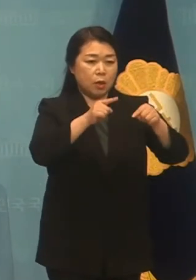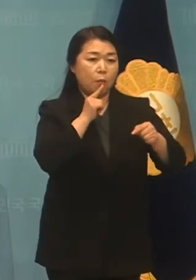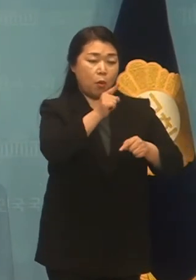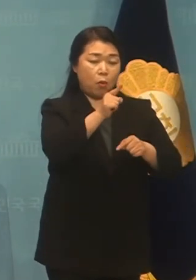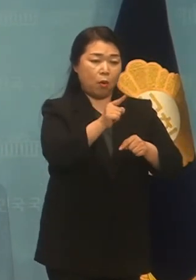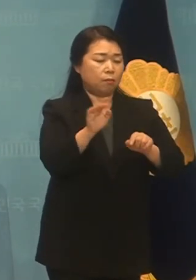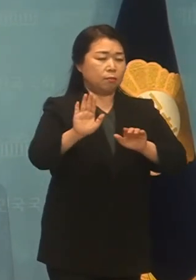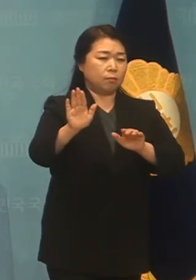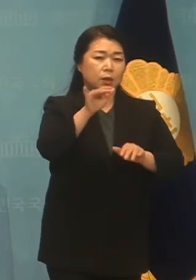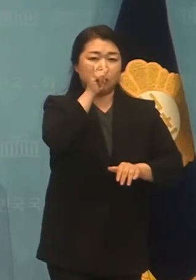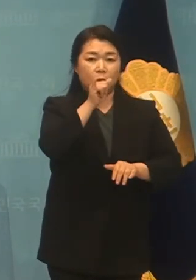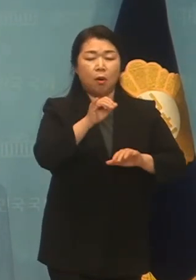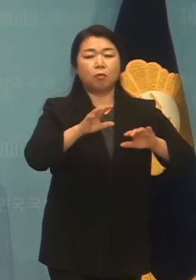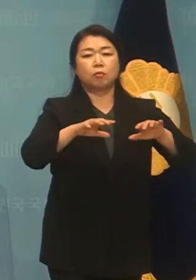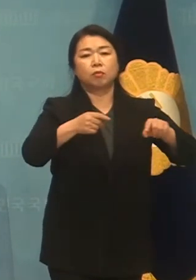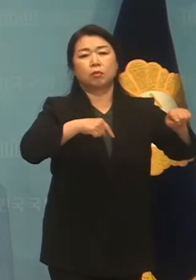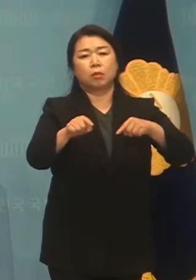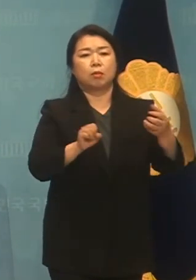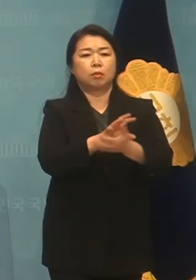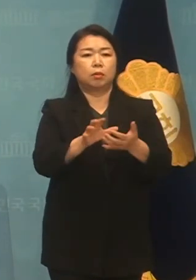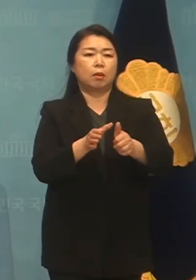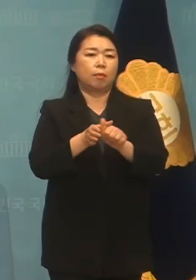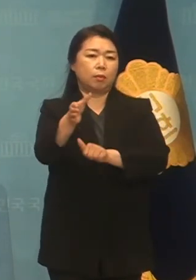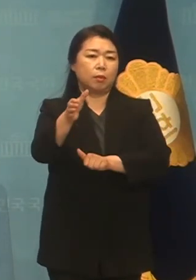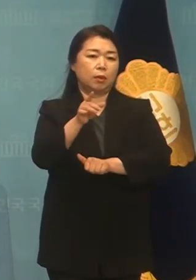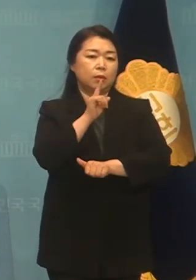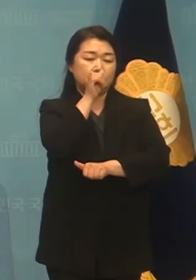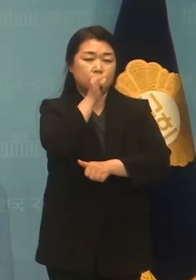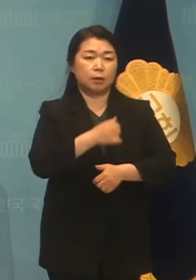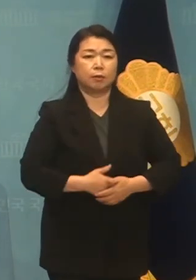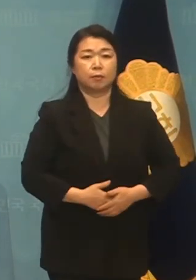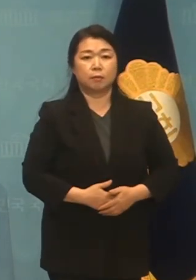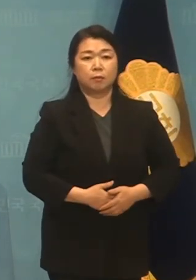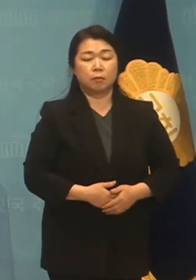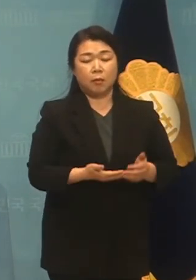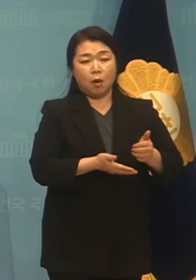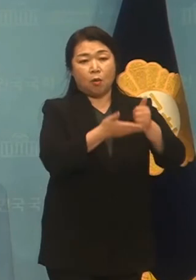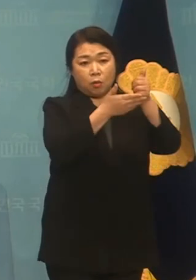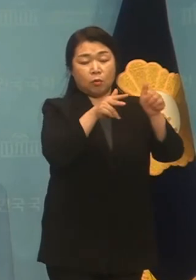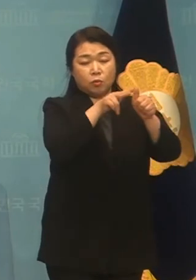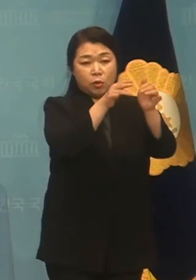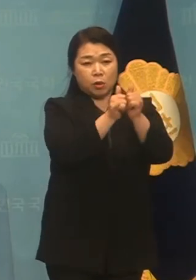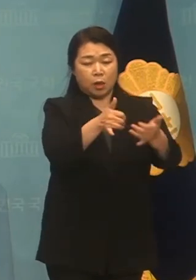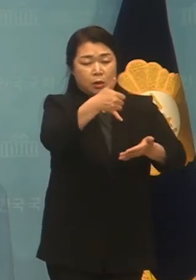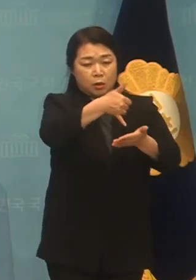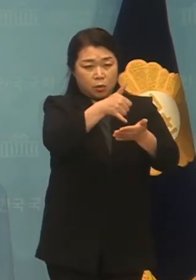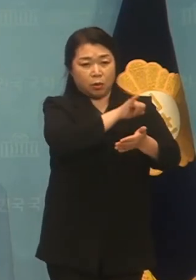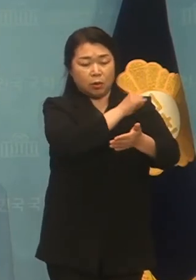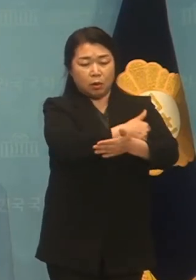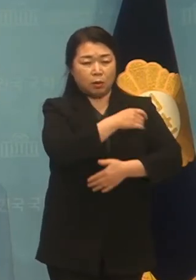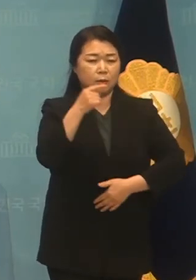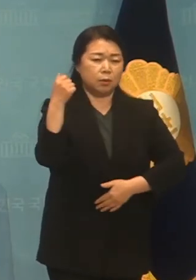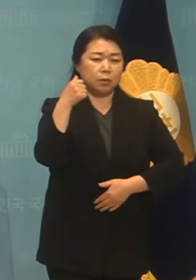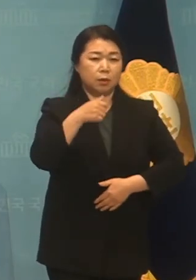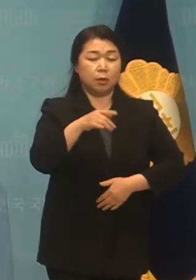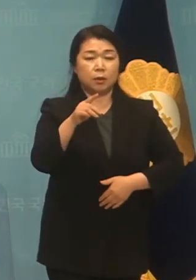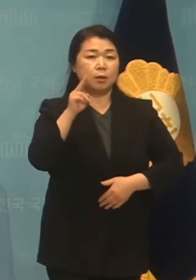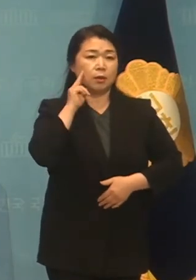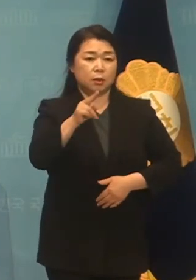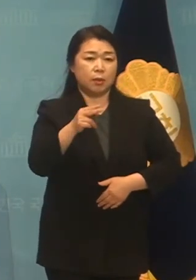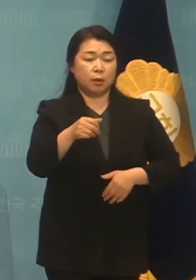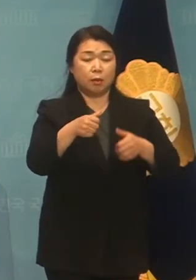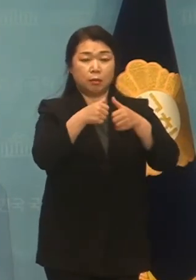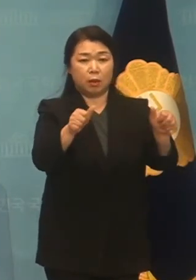국정 공백을 조장하고 있습니다. 후보자의 인격과 인권까지 심각하게 훼손하는 근거